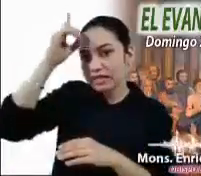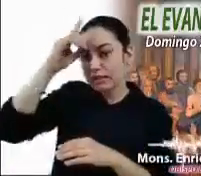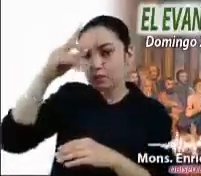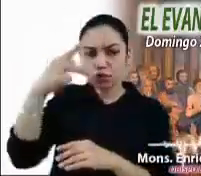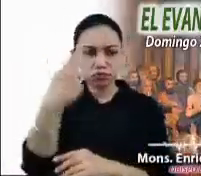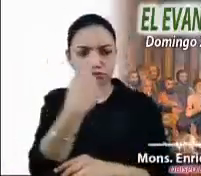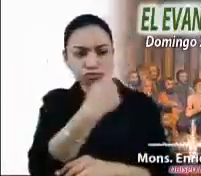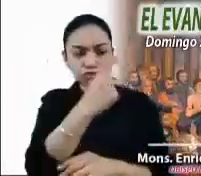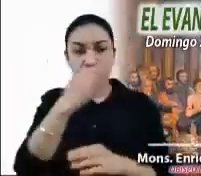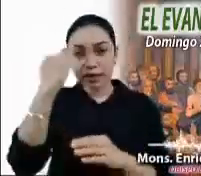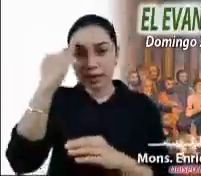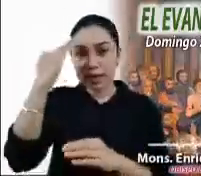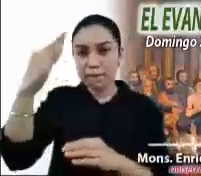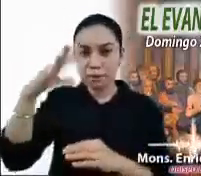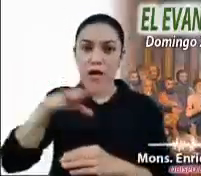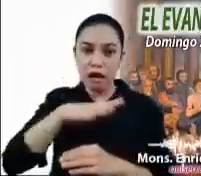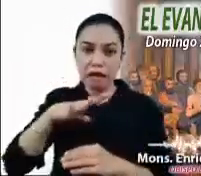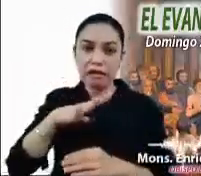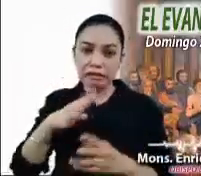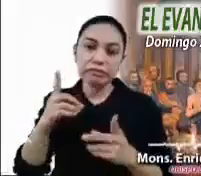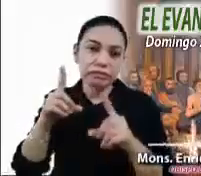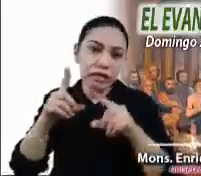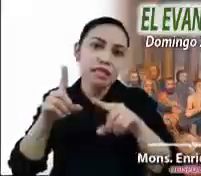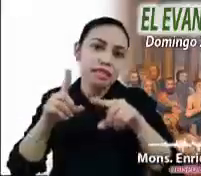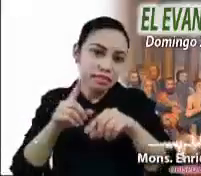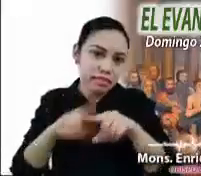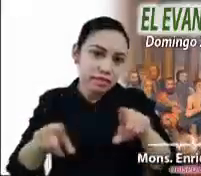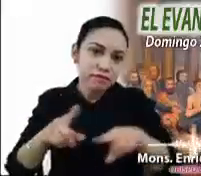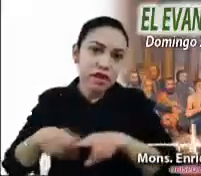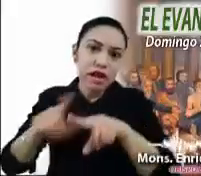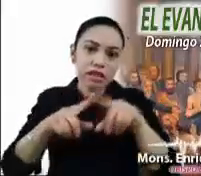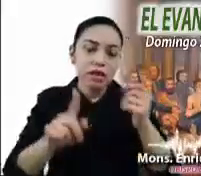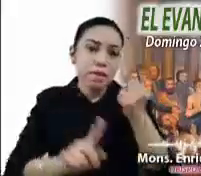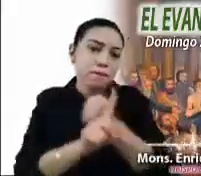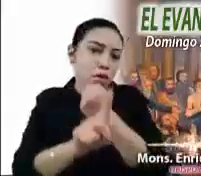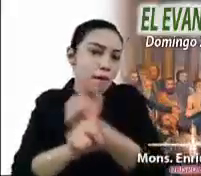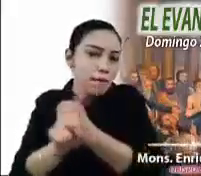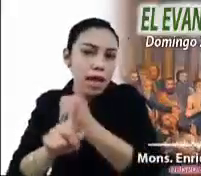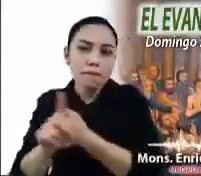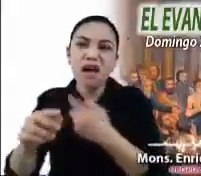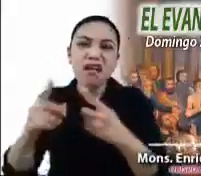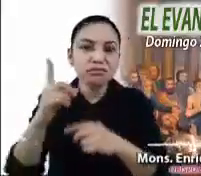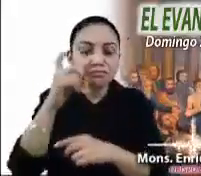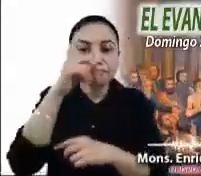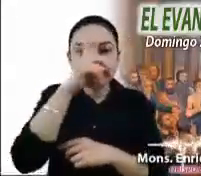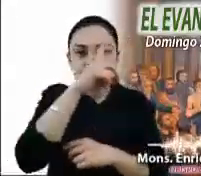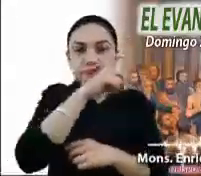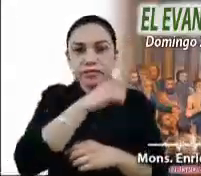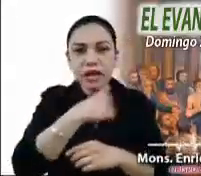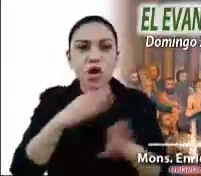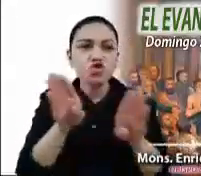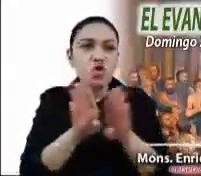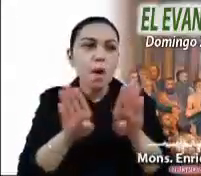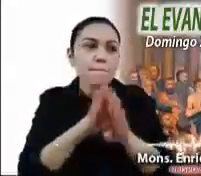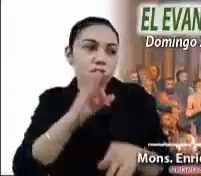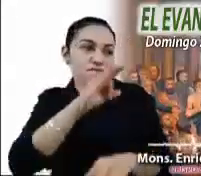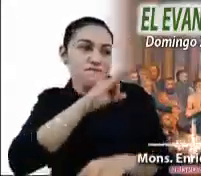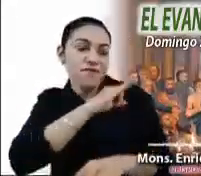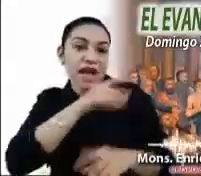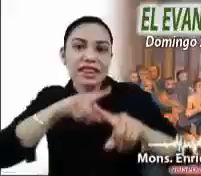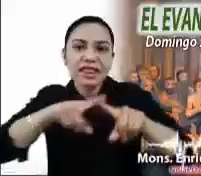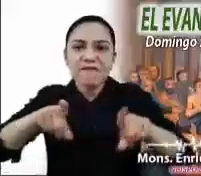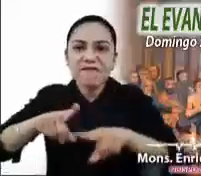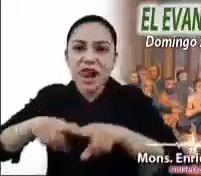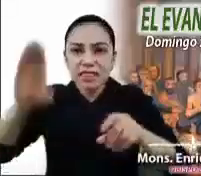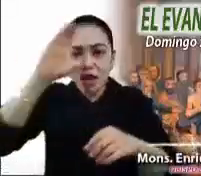graves problemas. Contempla las dificultades que están viviendo al confrontar su fe con otras culturas, tanto romanas